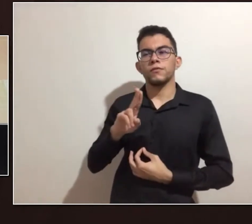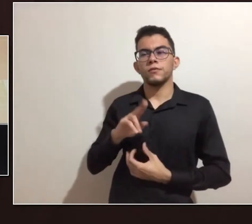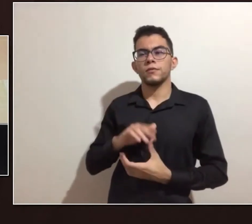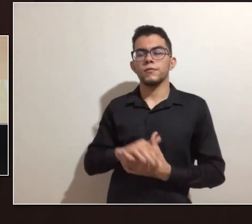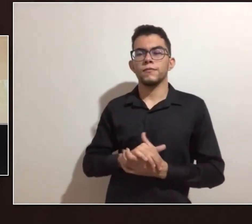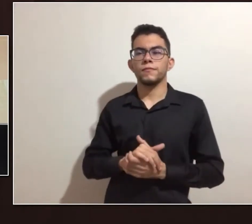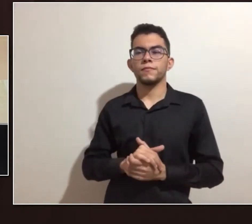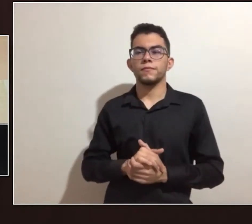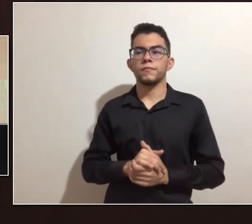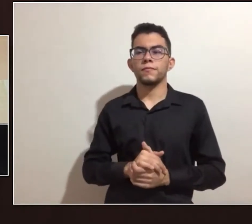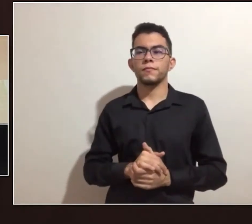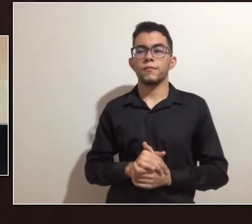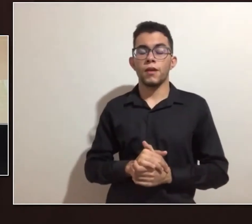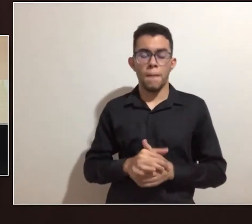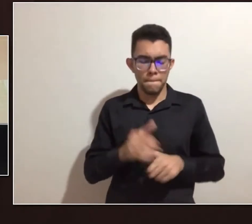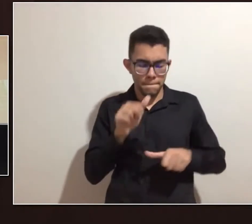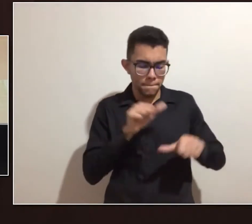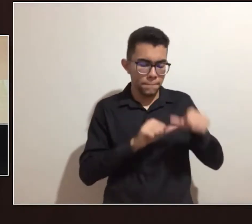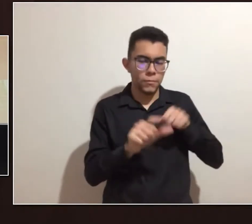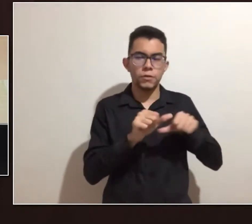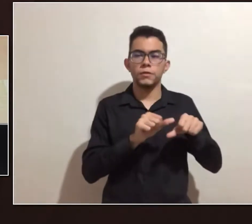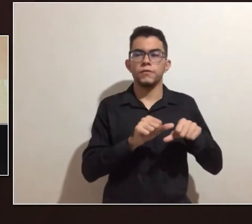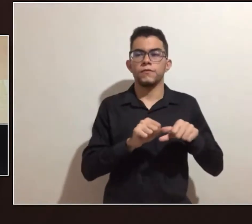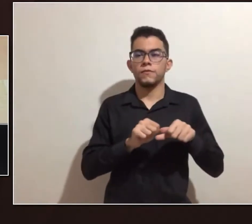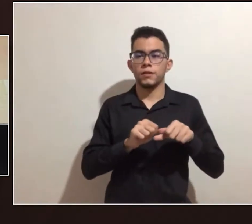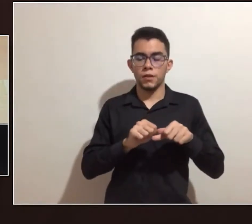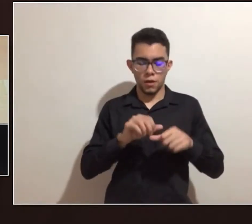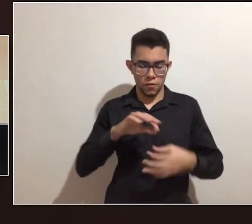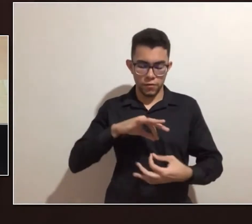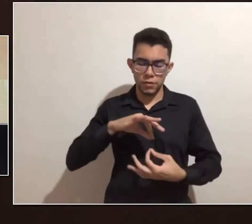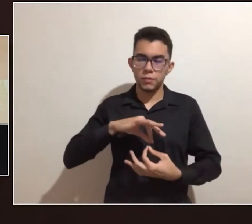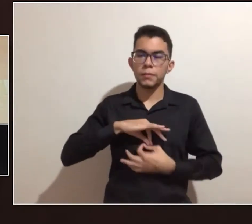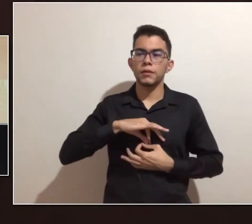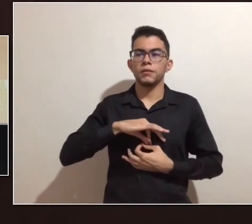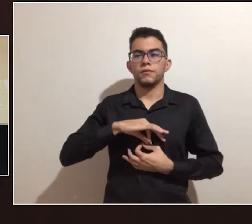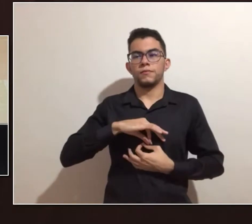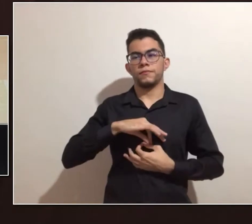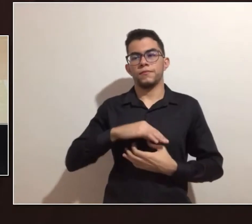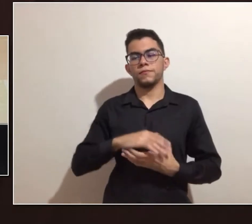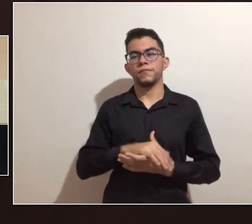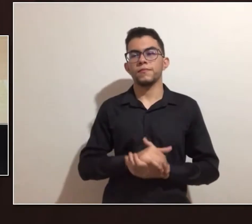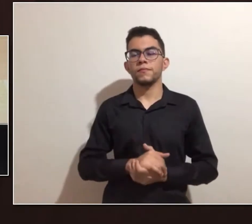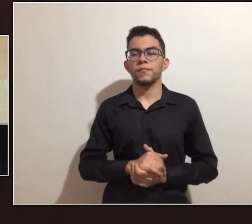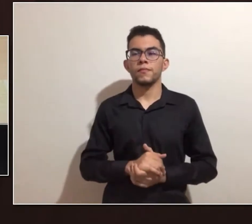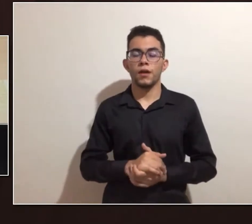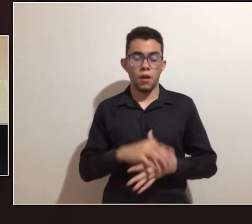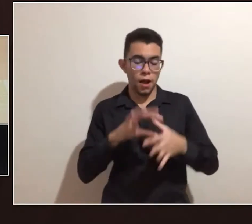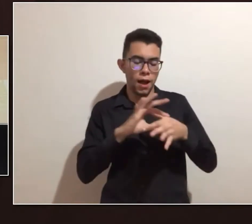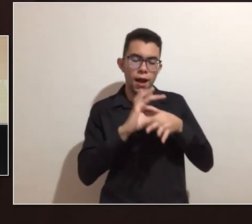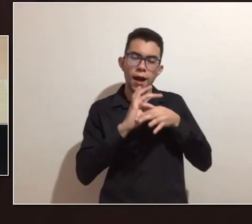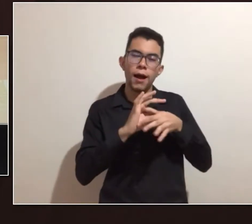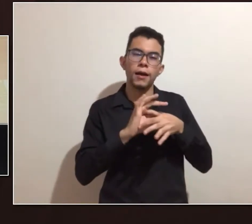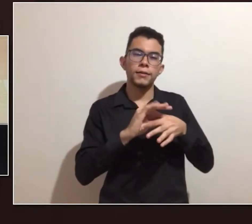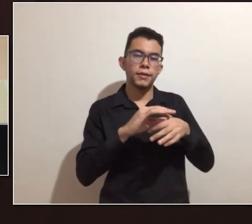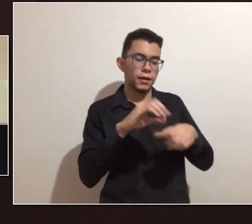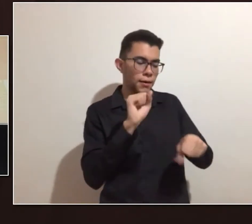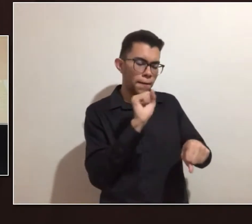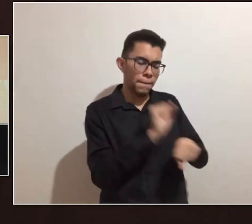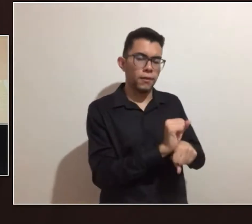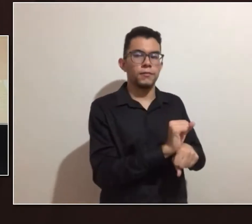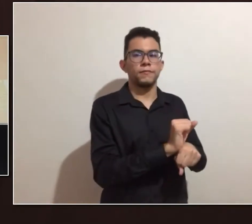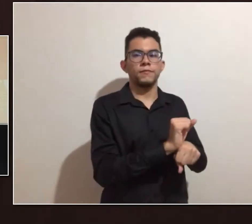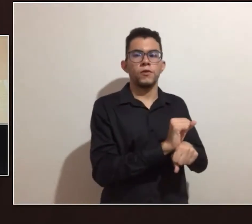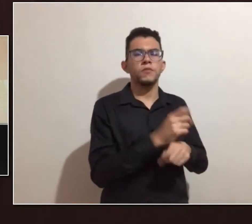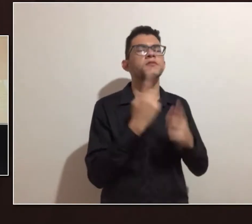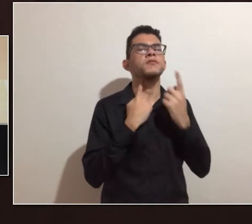Ele mortifica os feitos da carne. Aí sim funciona. Aí sim